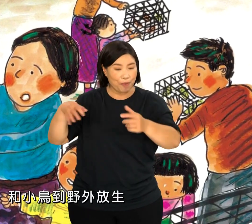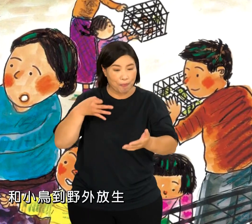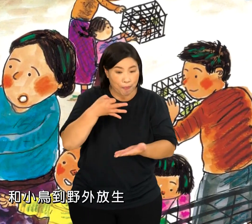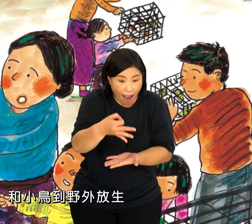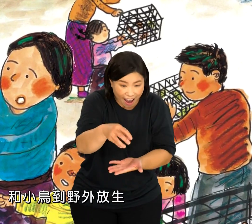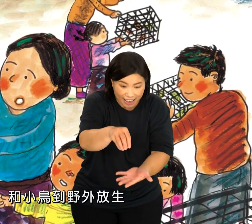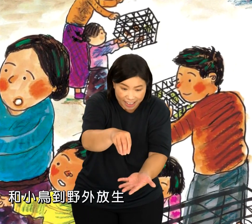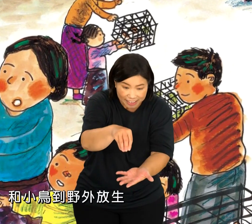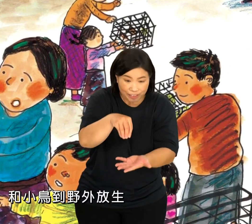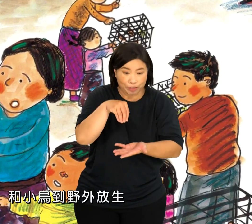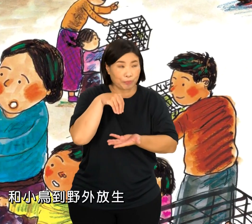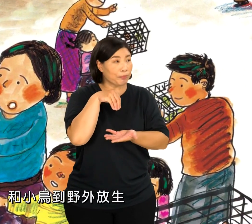看小鸟